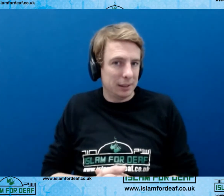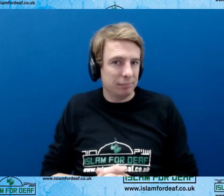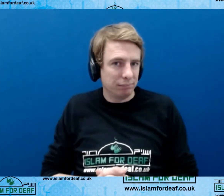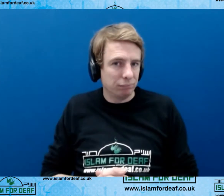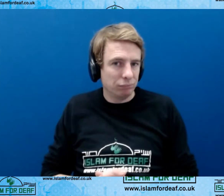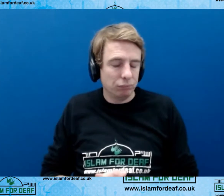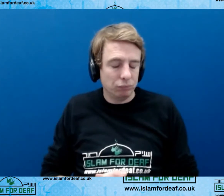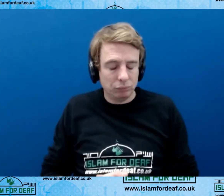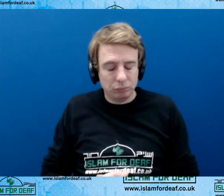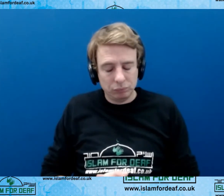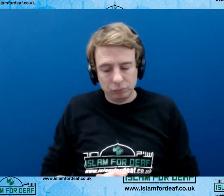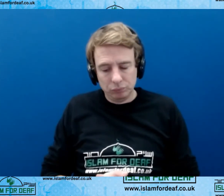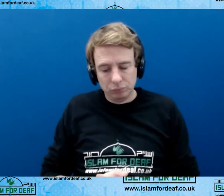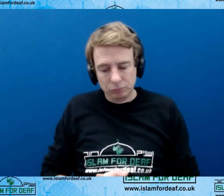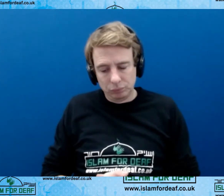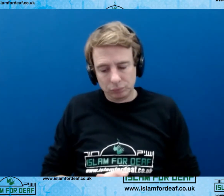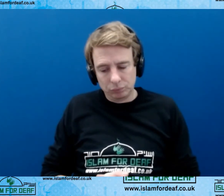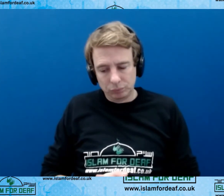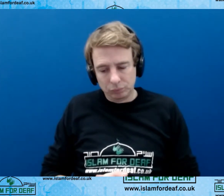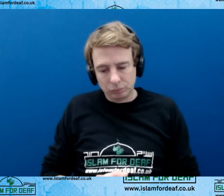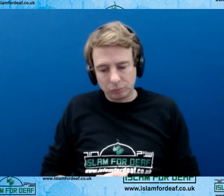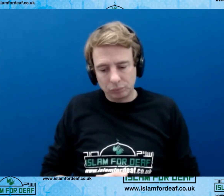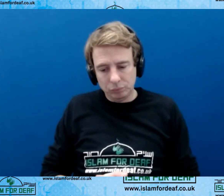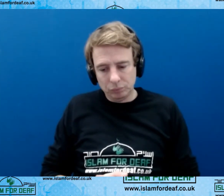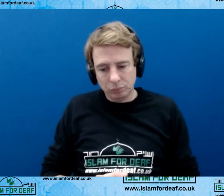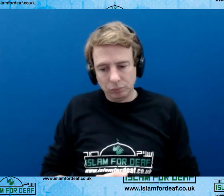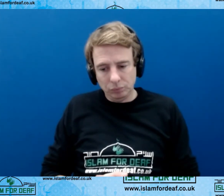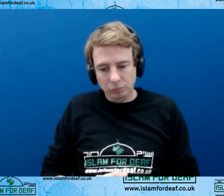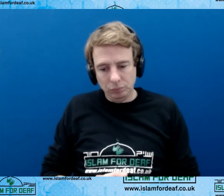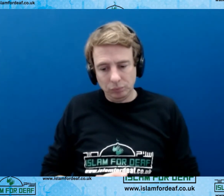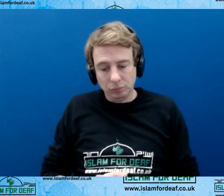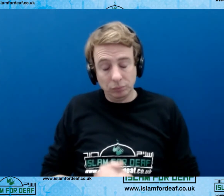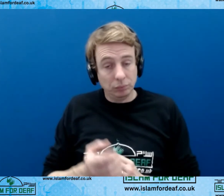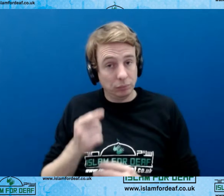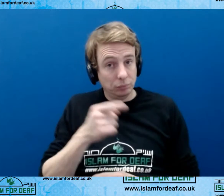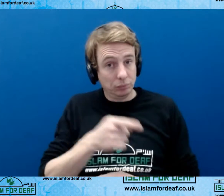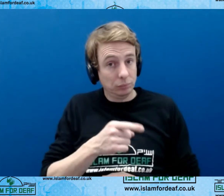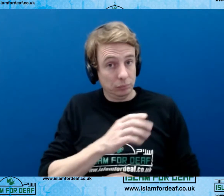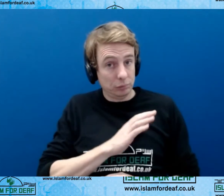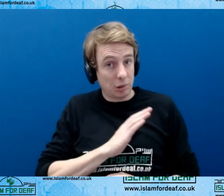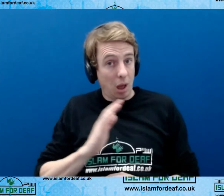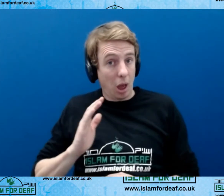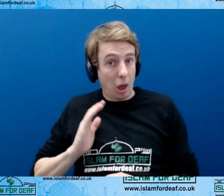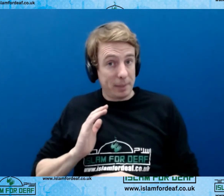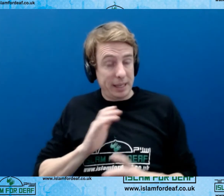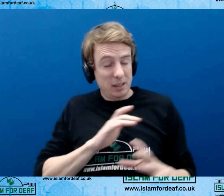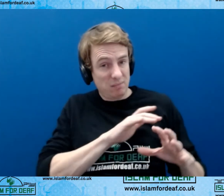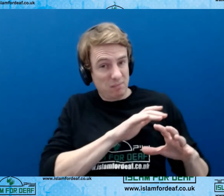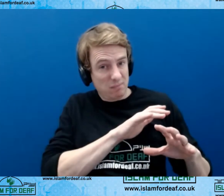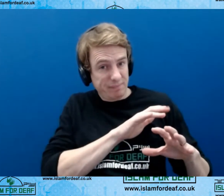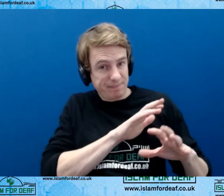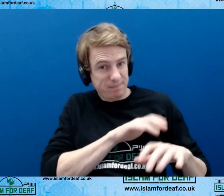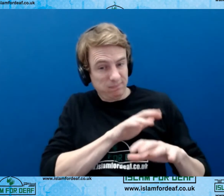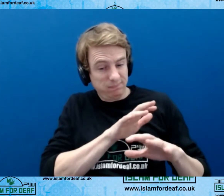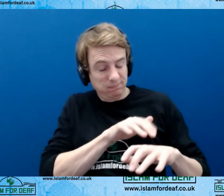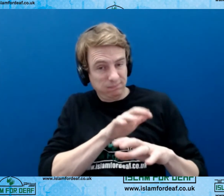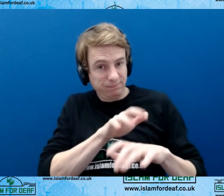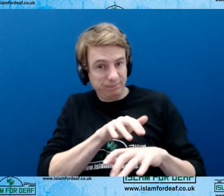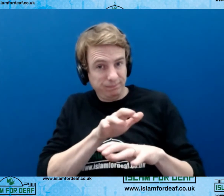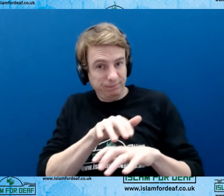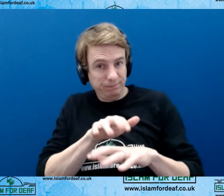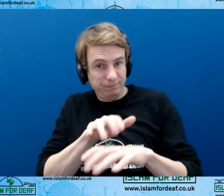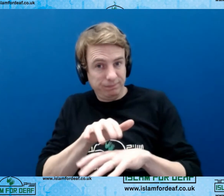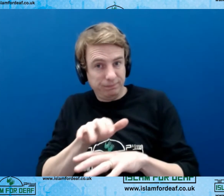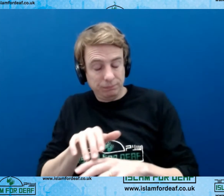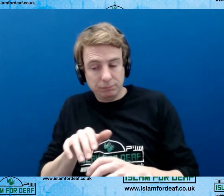إلى الكعبة. So when the army approached Mecca and they were